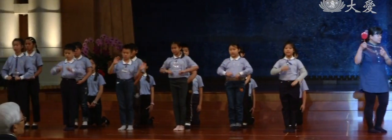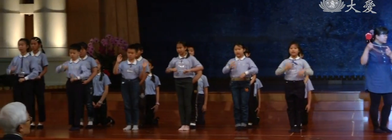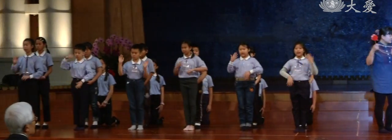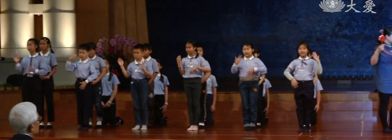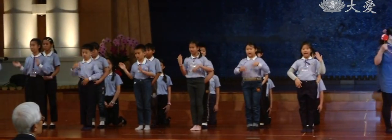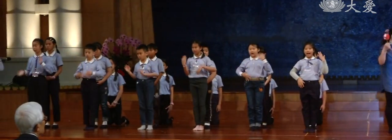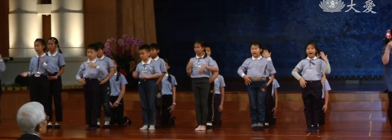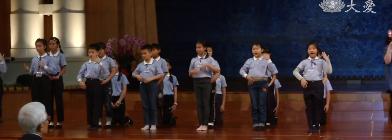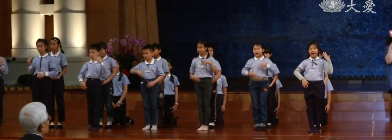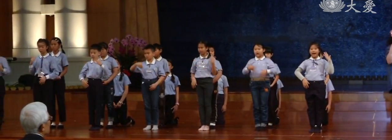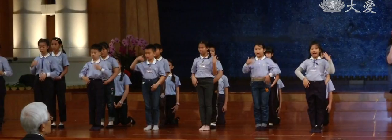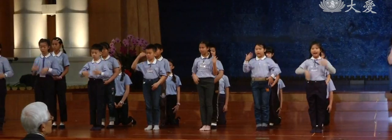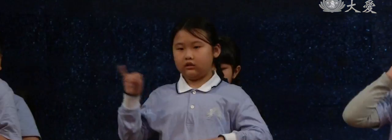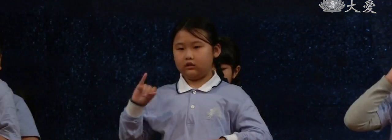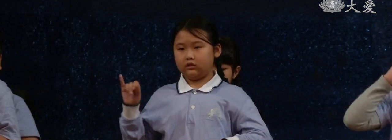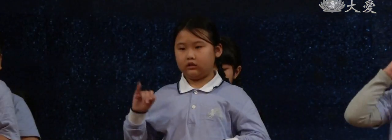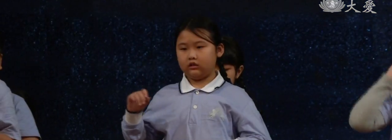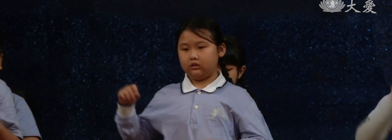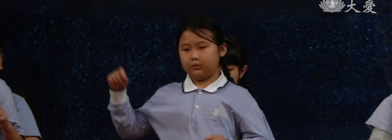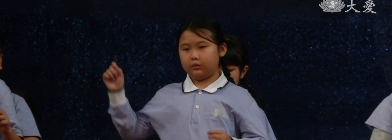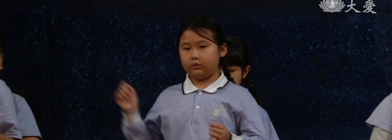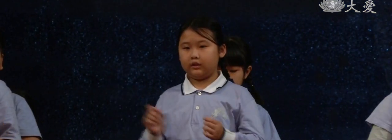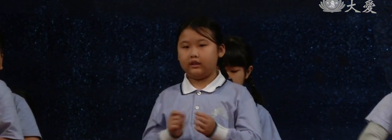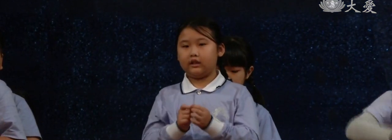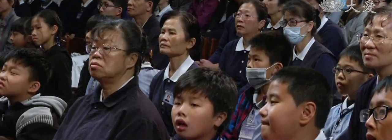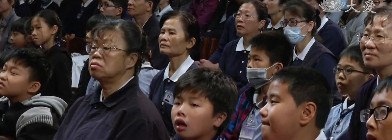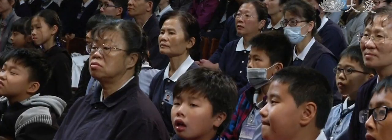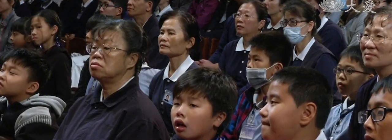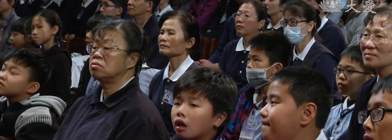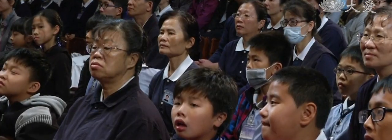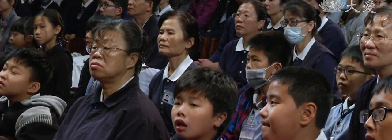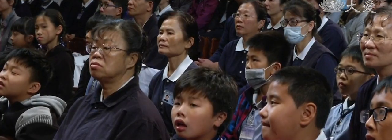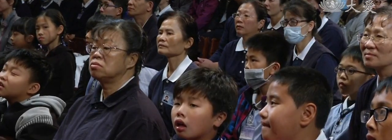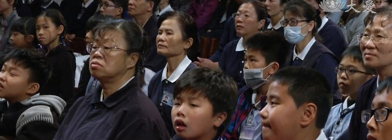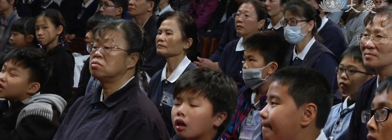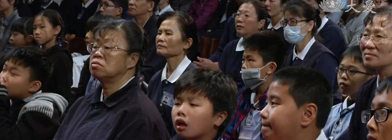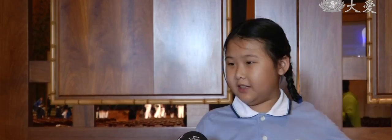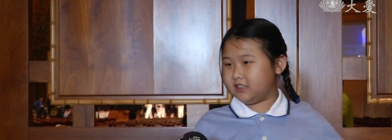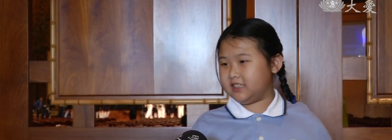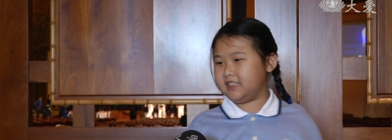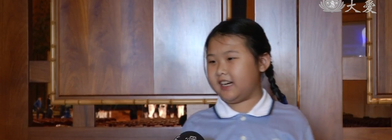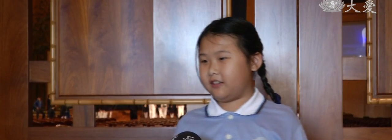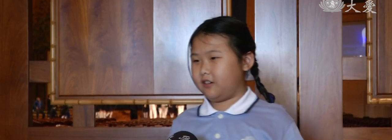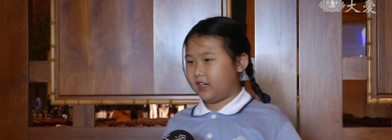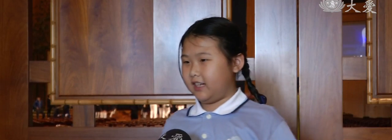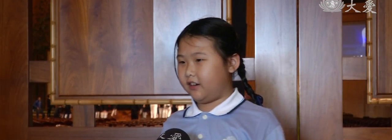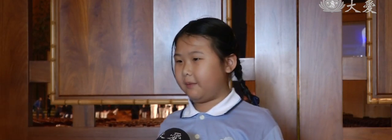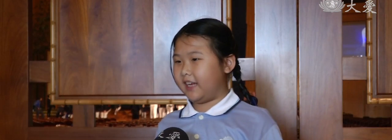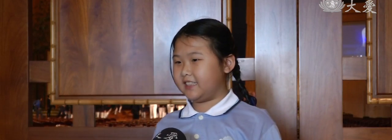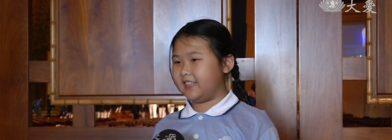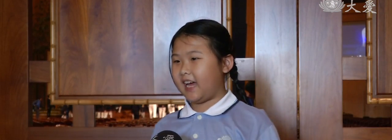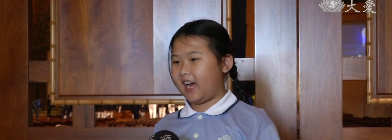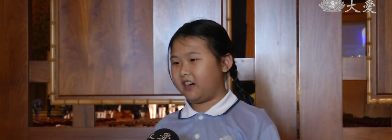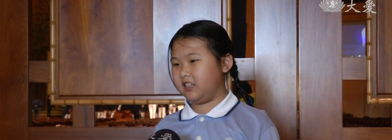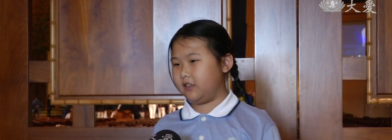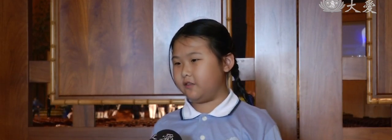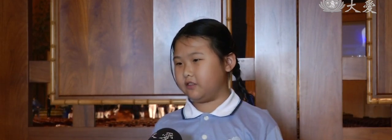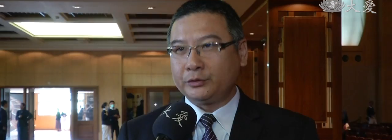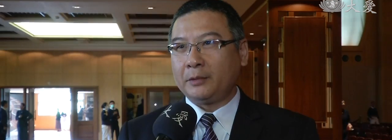妈妈可能生我很辛苦，还是照顾我很累。我妈妈去洗澡，我可能会帮先拿好衣服。 淑珍变